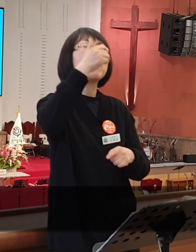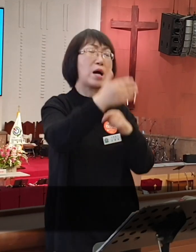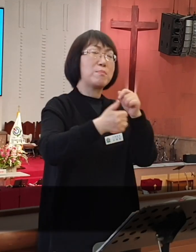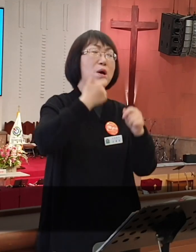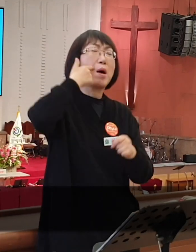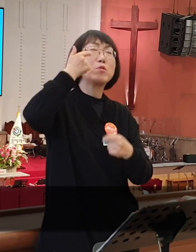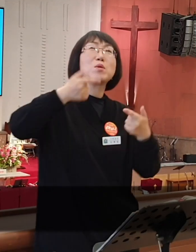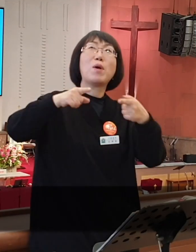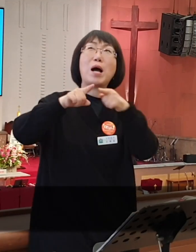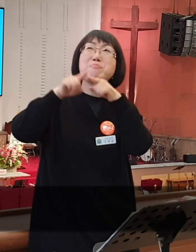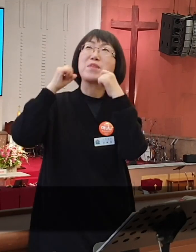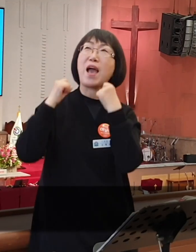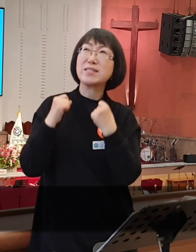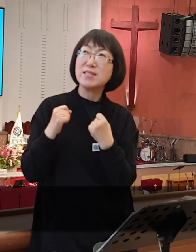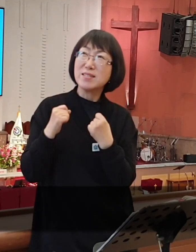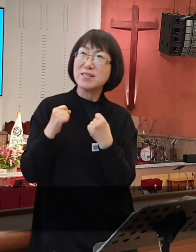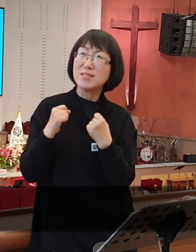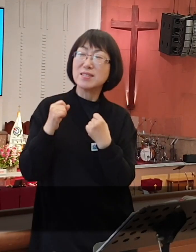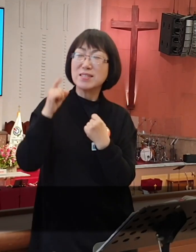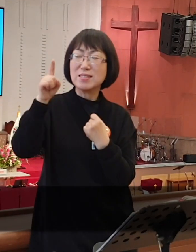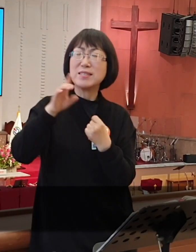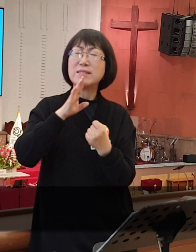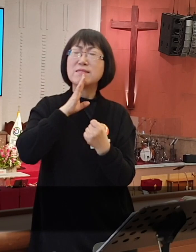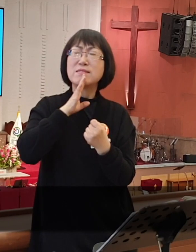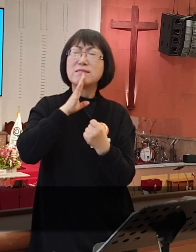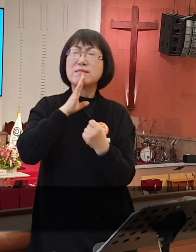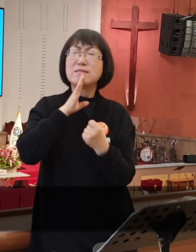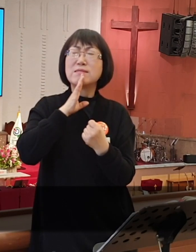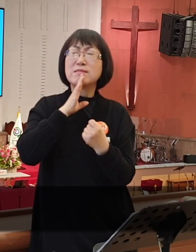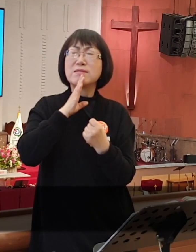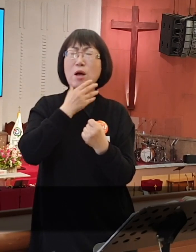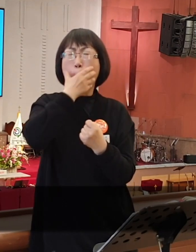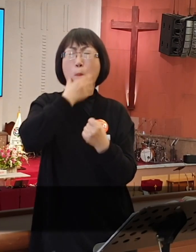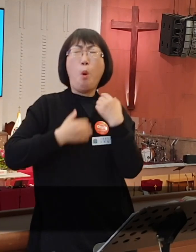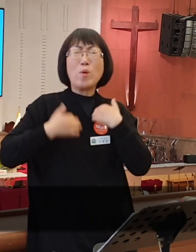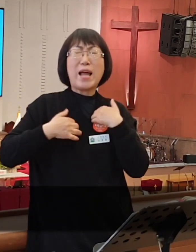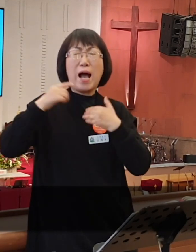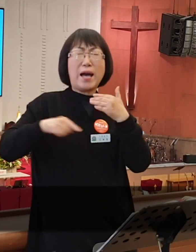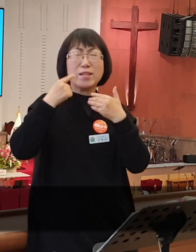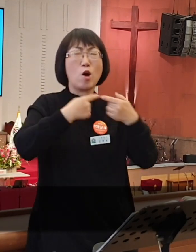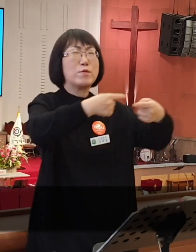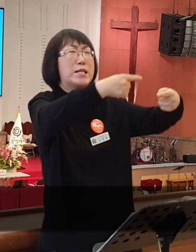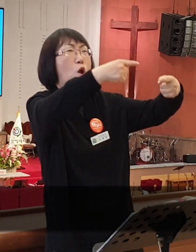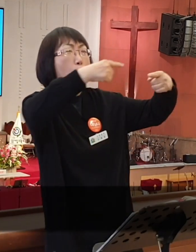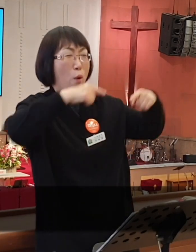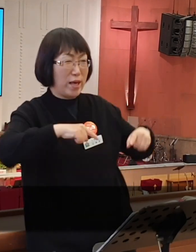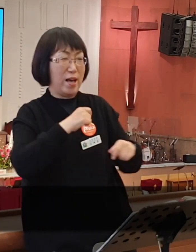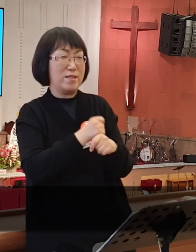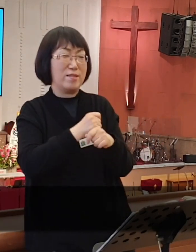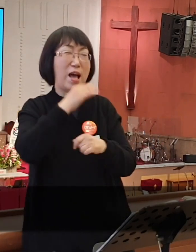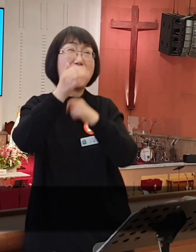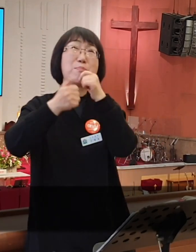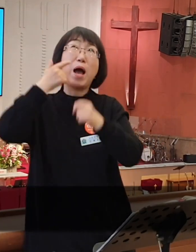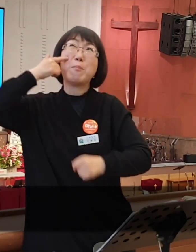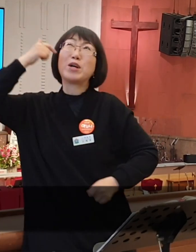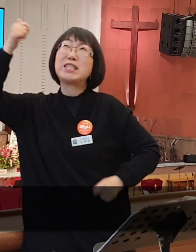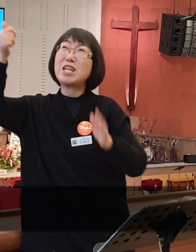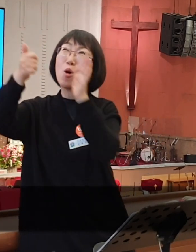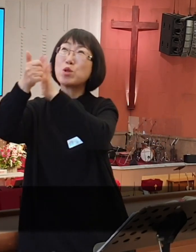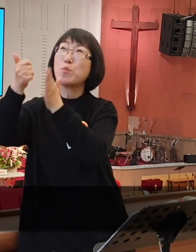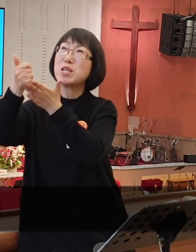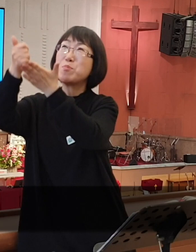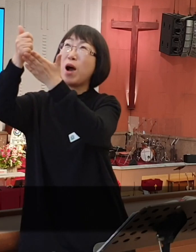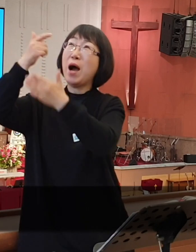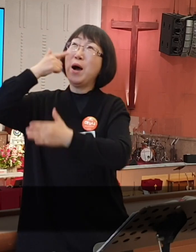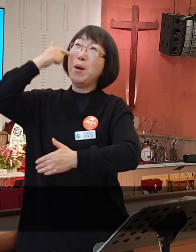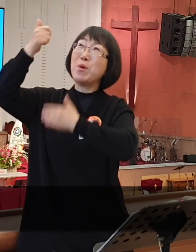하나님 아버지와 함께 하시는 그 지고한 복락 그 안으로 우리를 들어오게 하셔서 하나님을 아버지로 섬기며